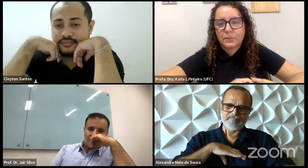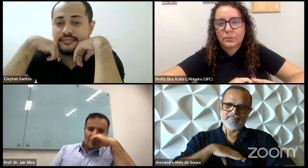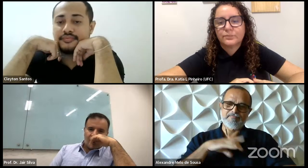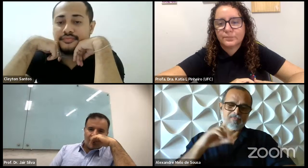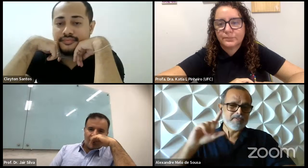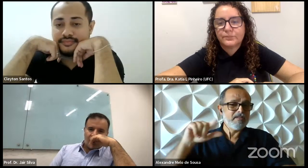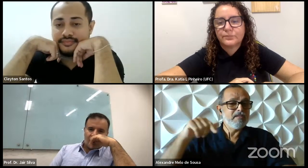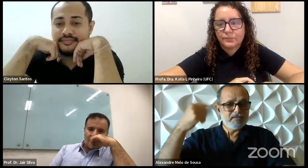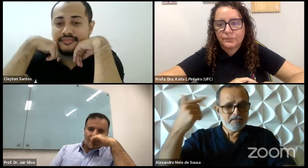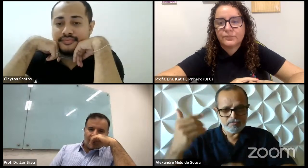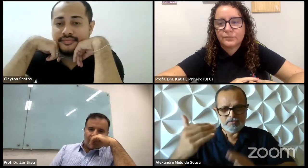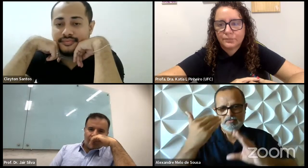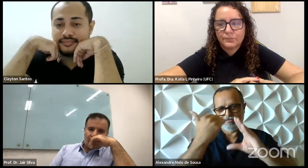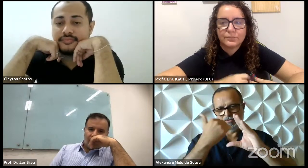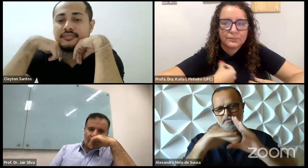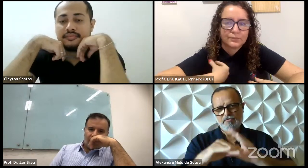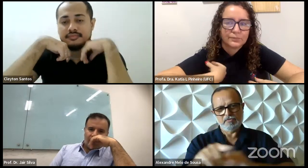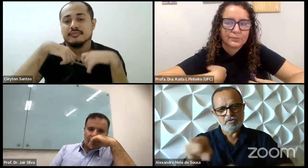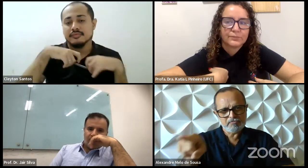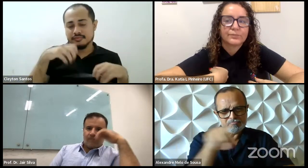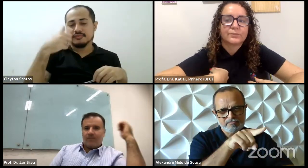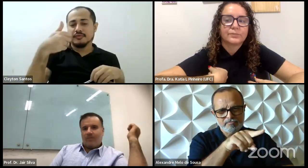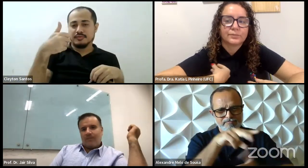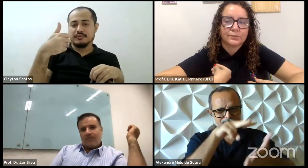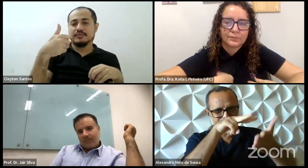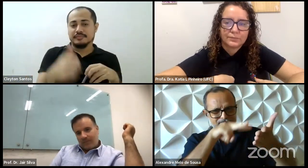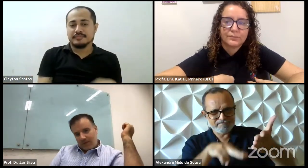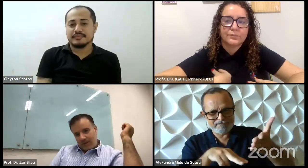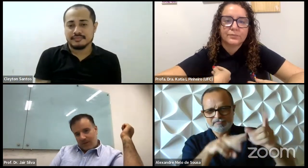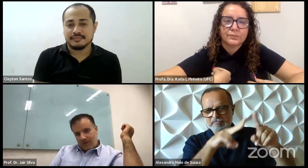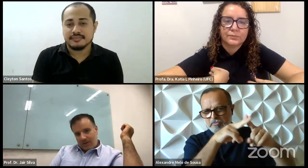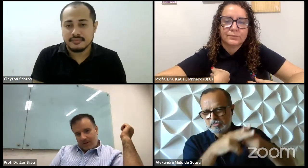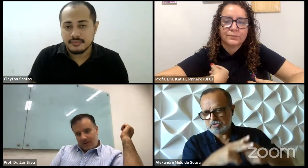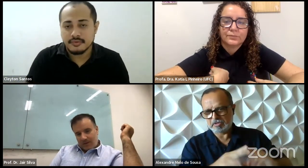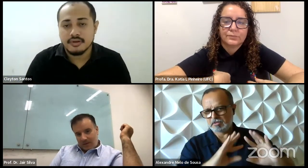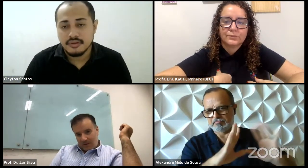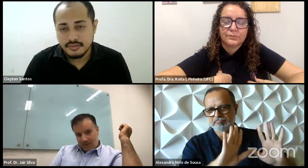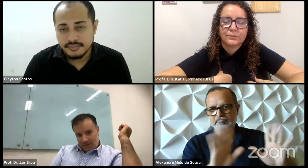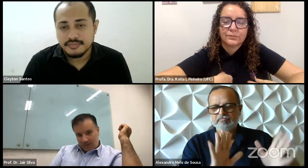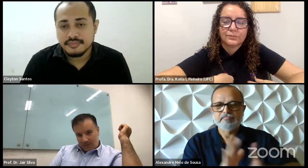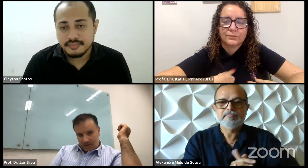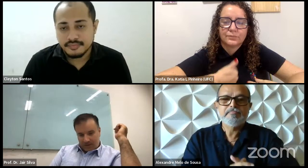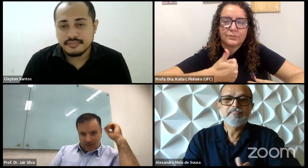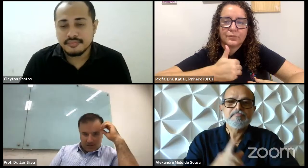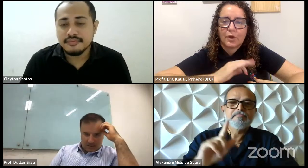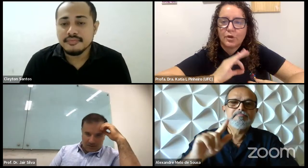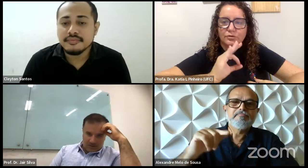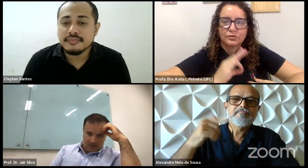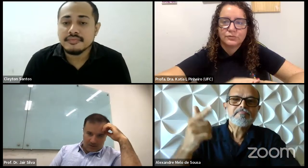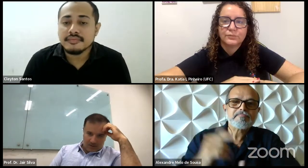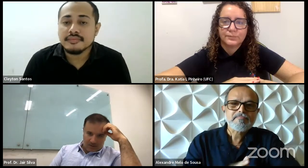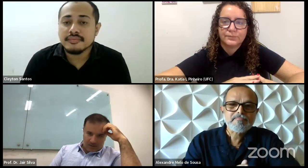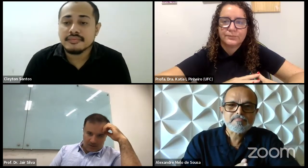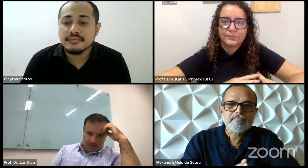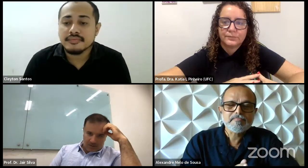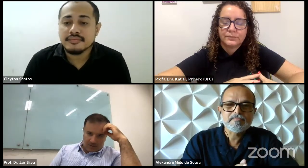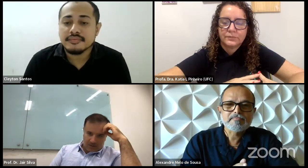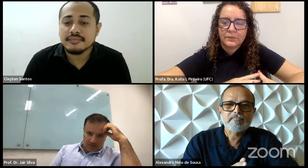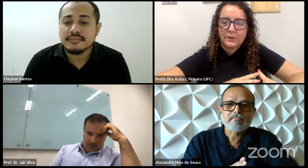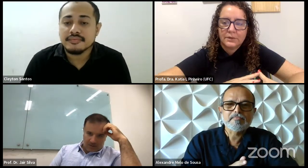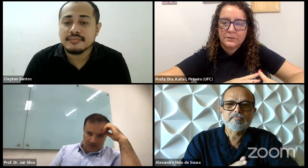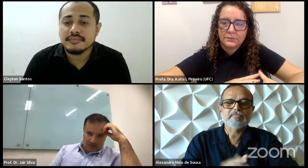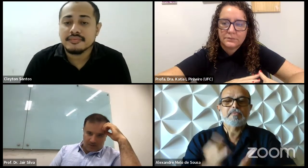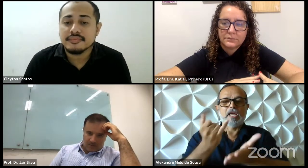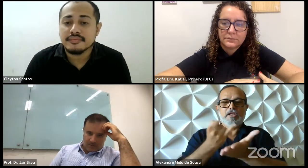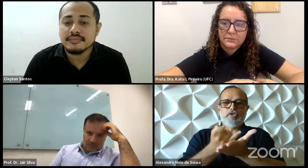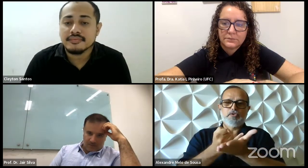Termos que realmente alterados, mas aí eu vou mandar para vocês esses apontamentos para que façam essas correções.